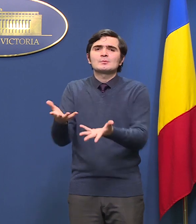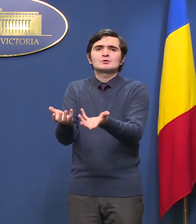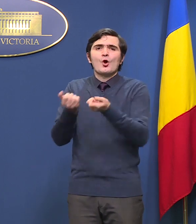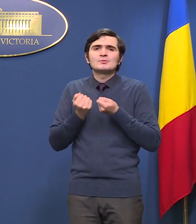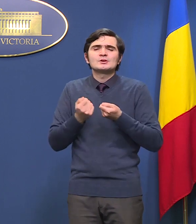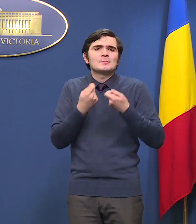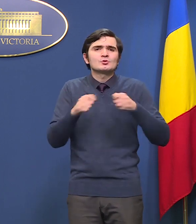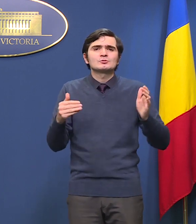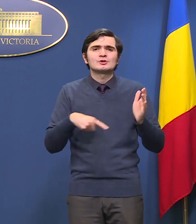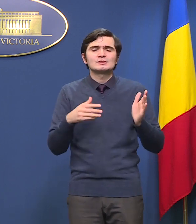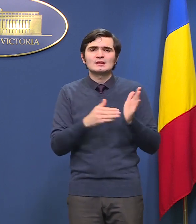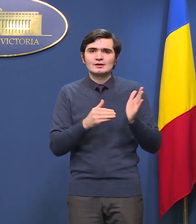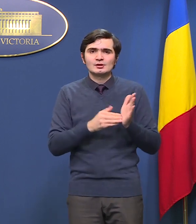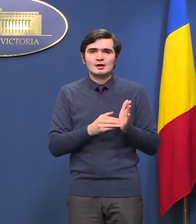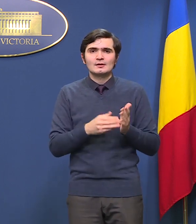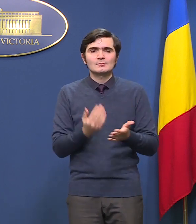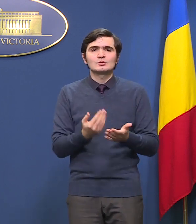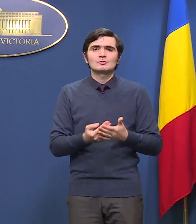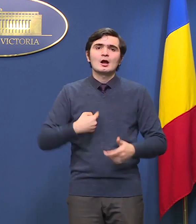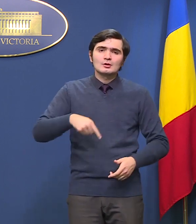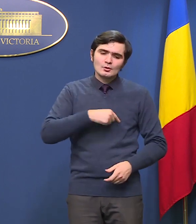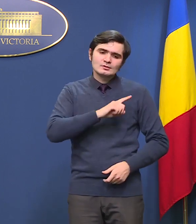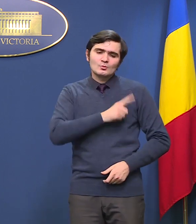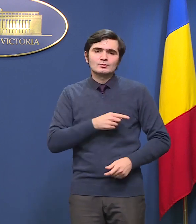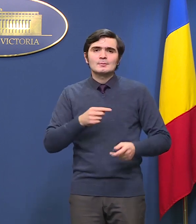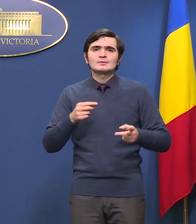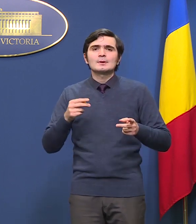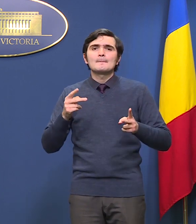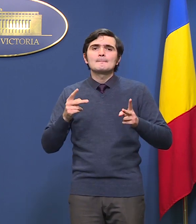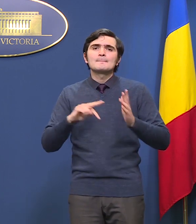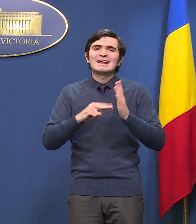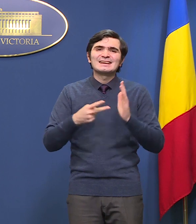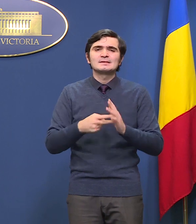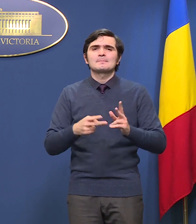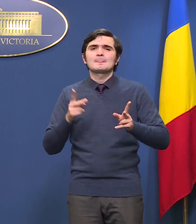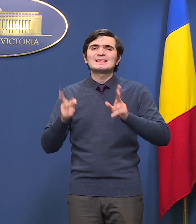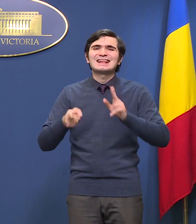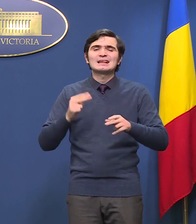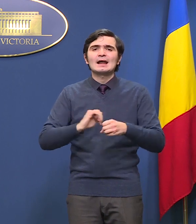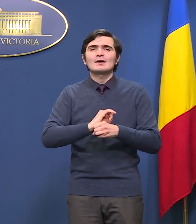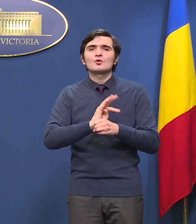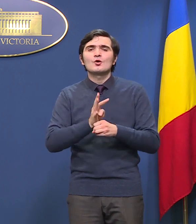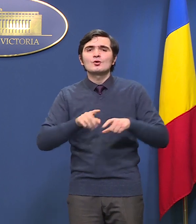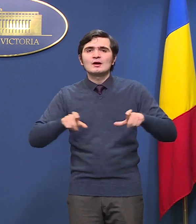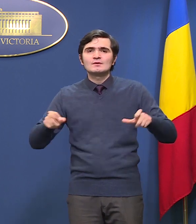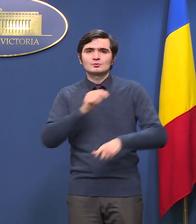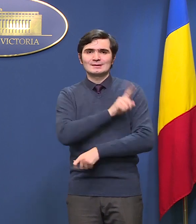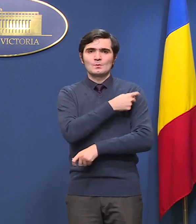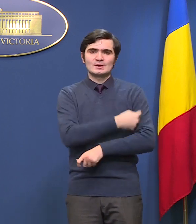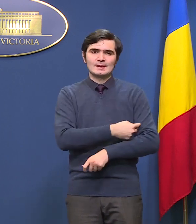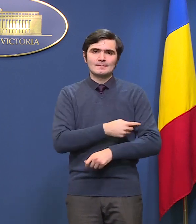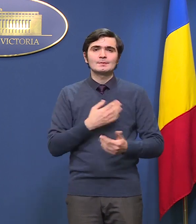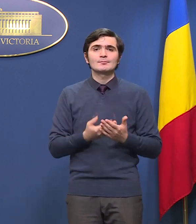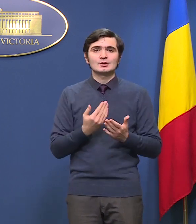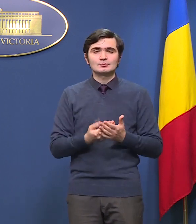este necesar pentru a putea pregăti tratarea coronavirusului în spitale, astfel încât